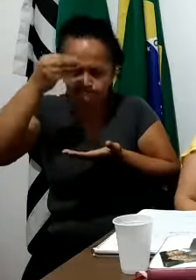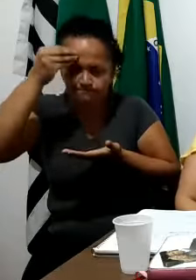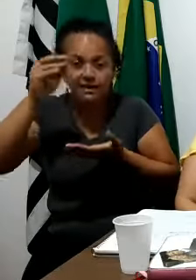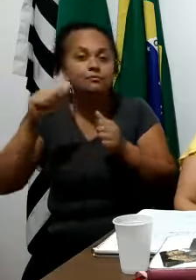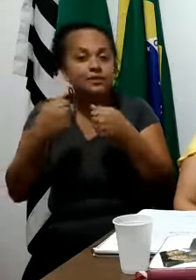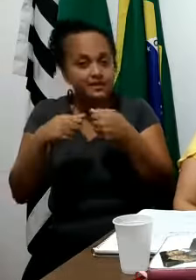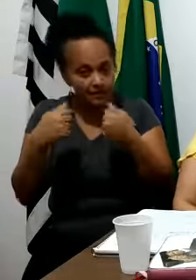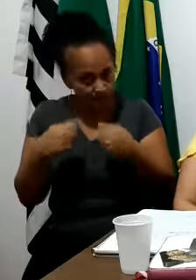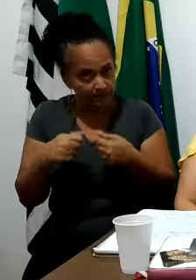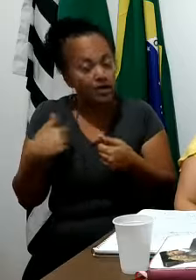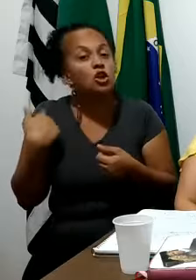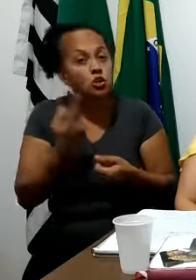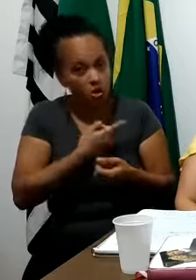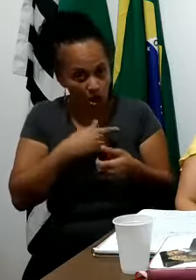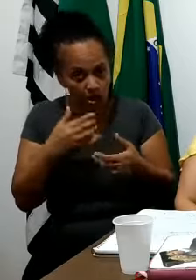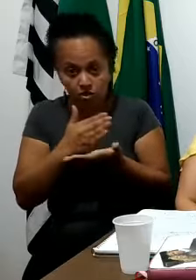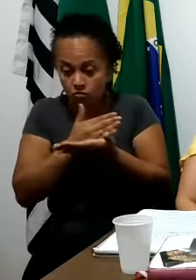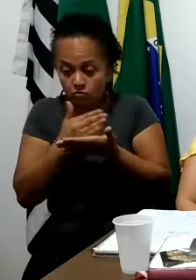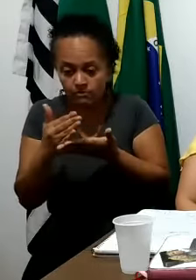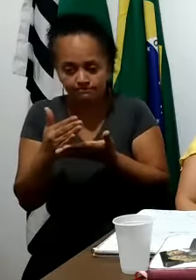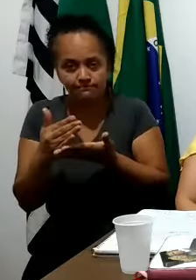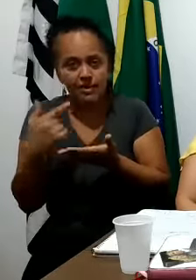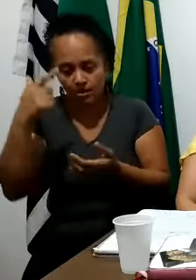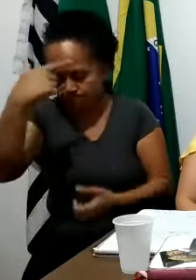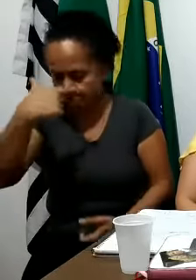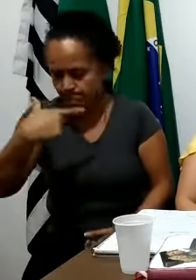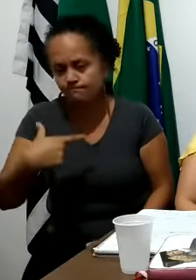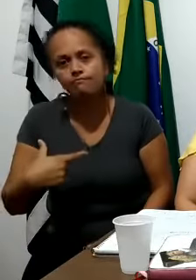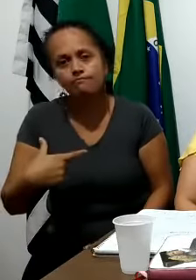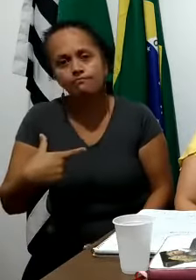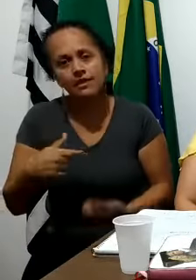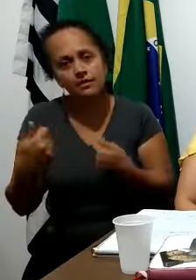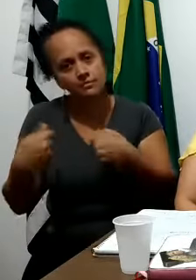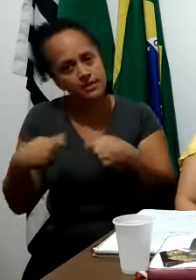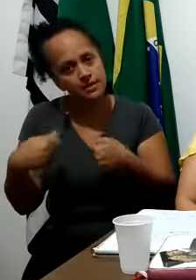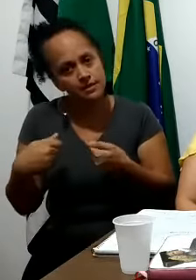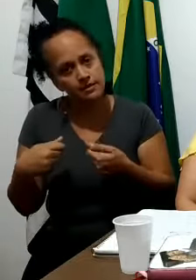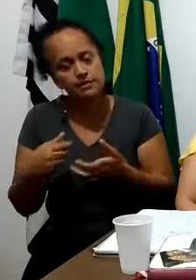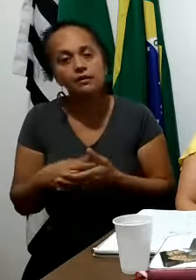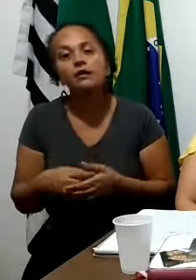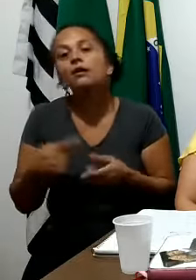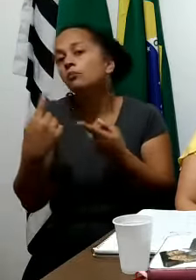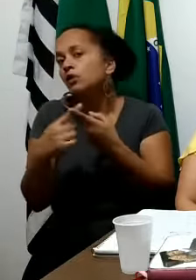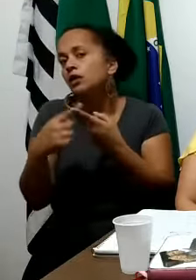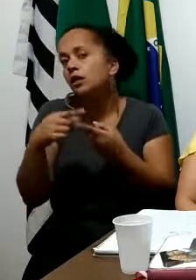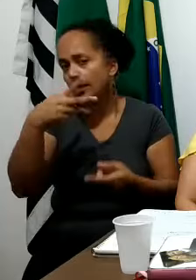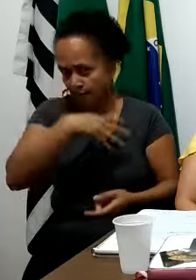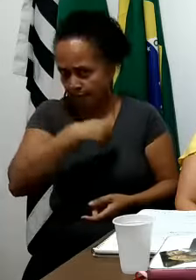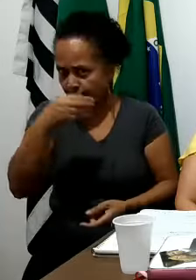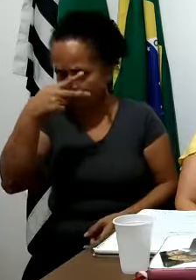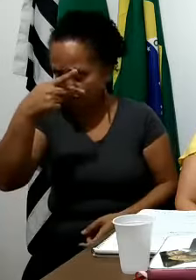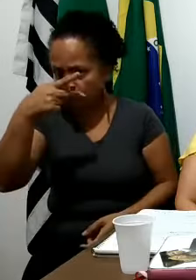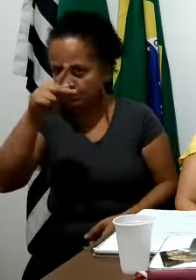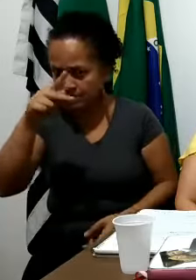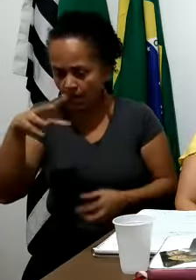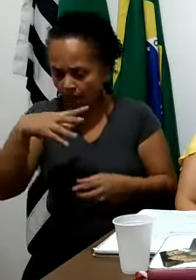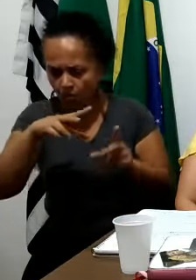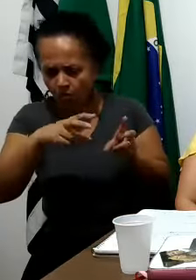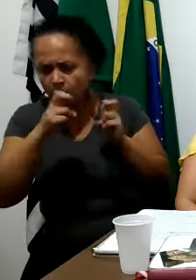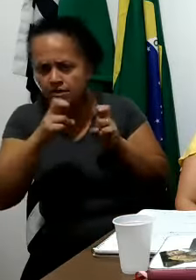começa em nós. A mudança de caráter é em nós. Porque mais do que palavras, o teu filho vai olhar o teu testemunho. Mais do